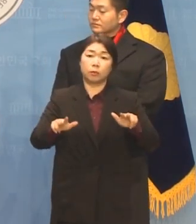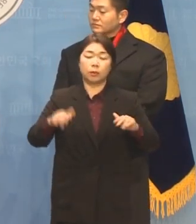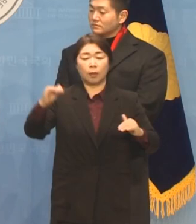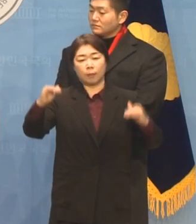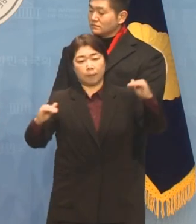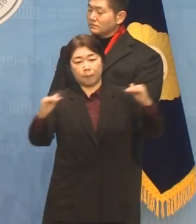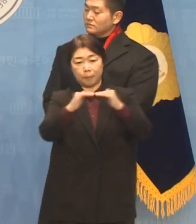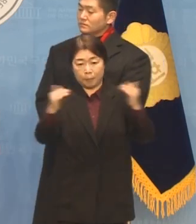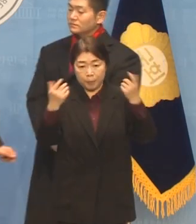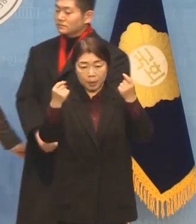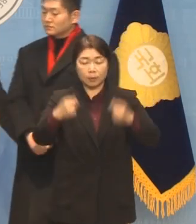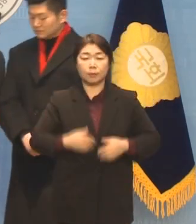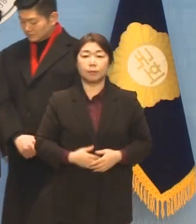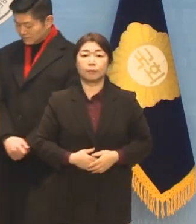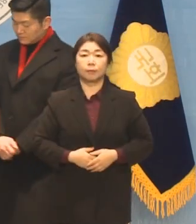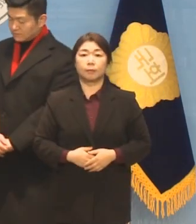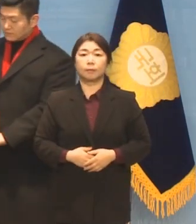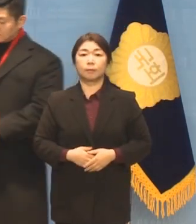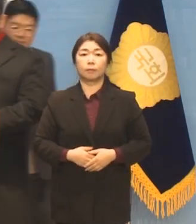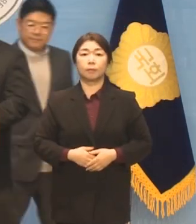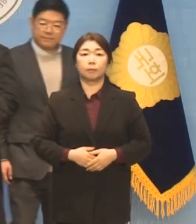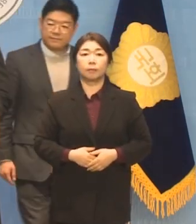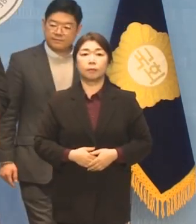끊어야 합니다.